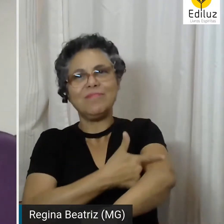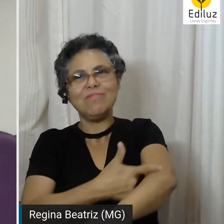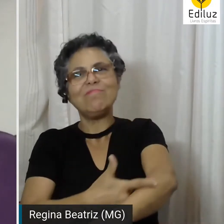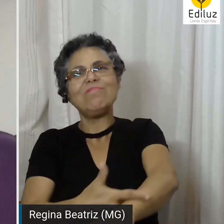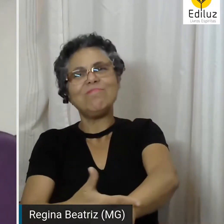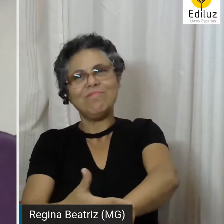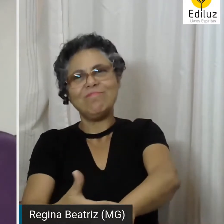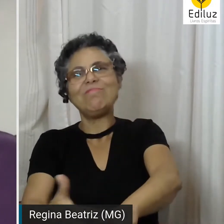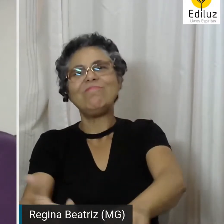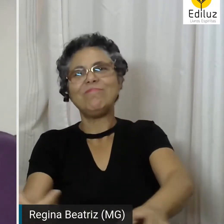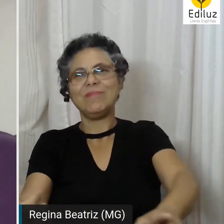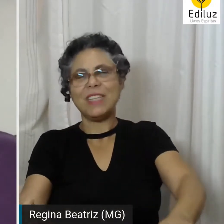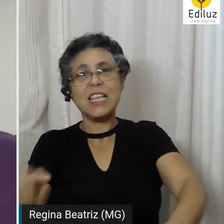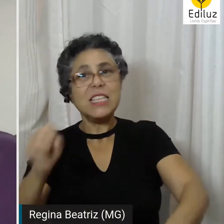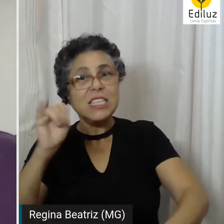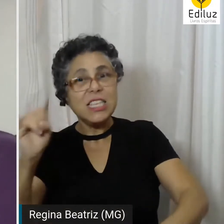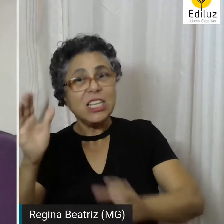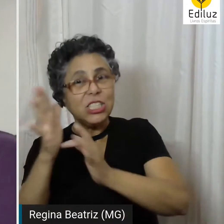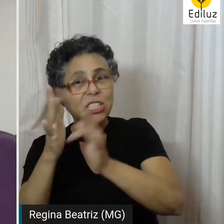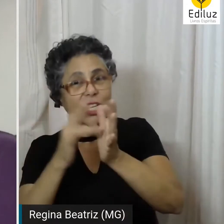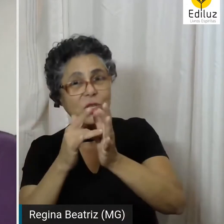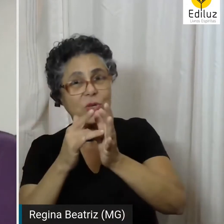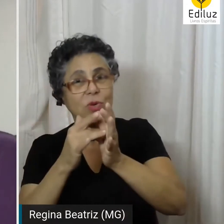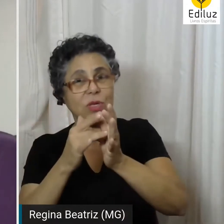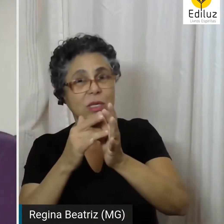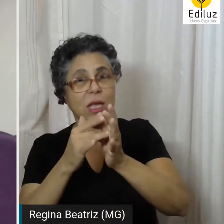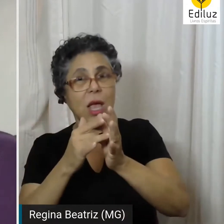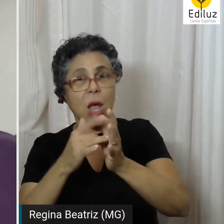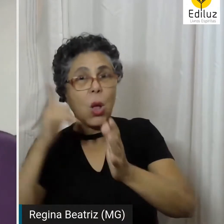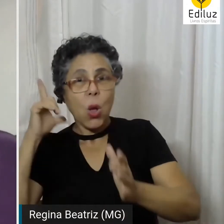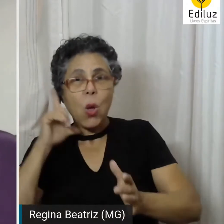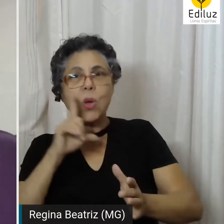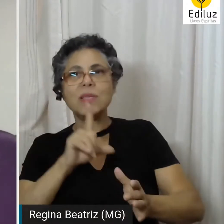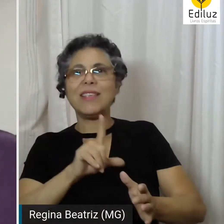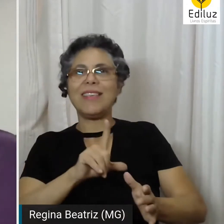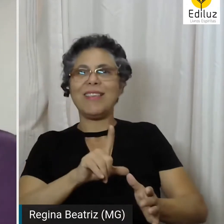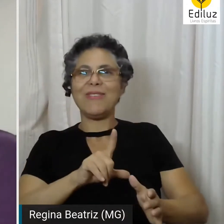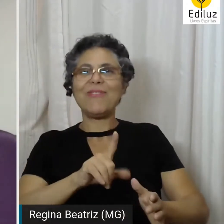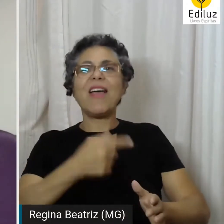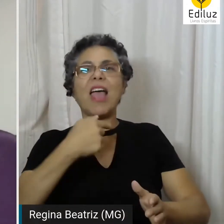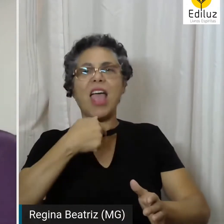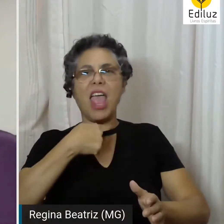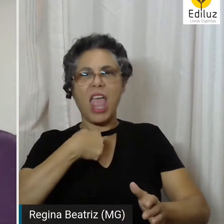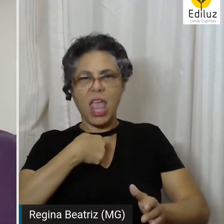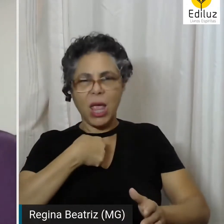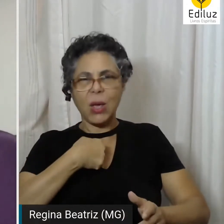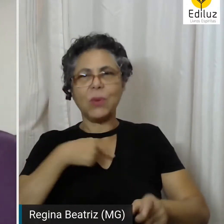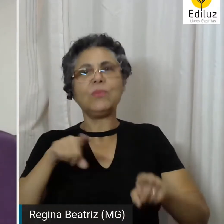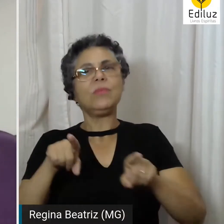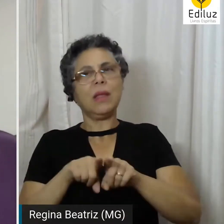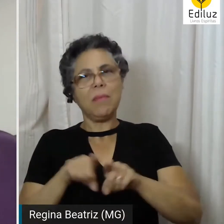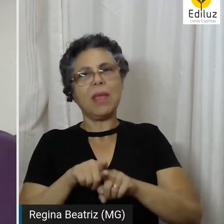Se Jesus suportou, Joana salienta, é a